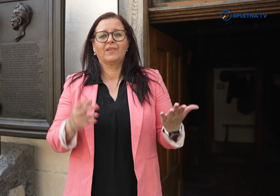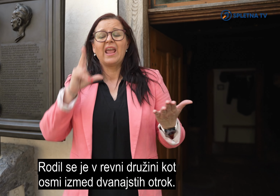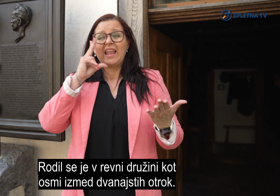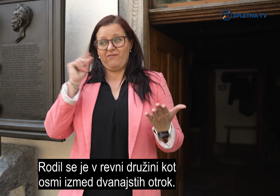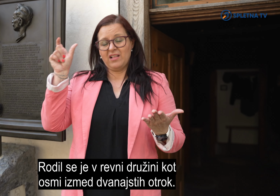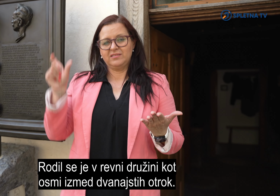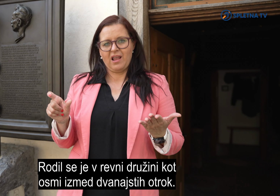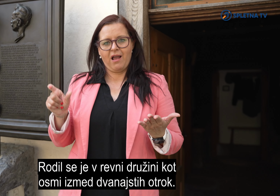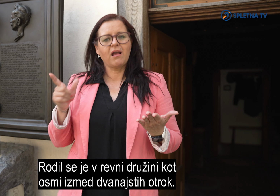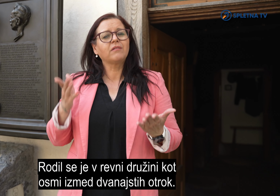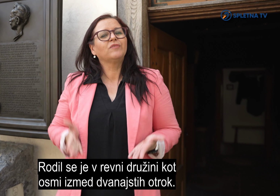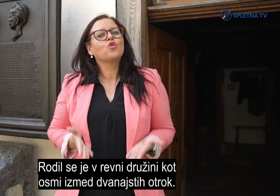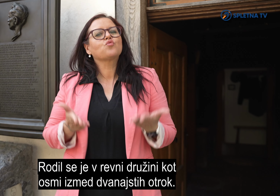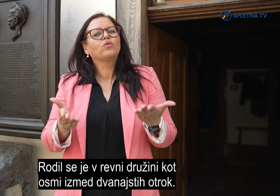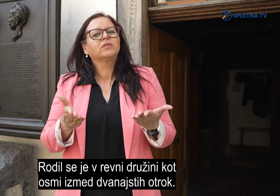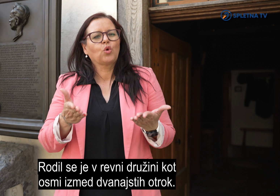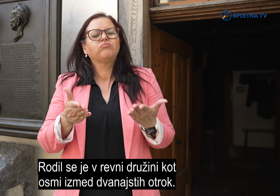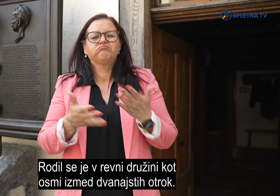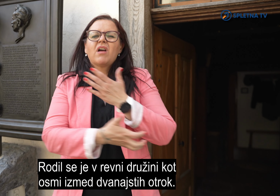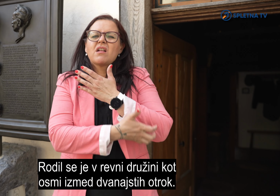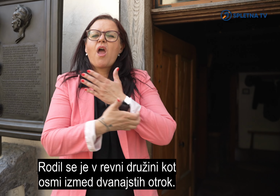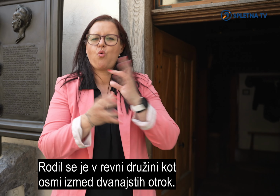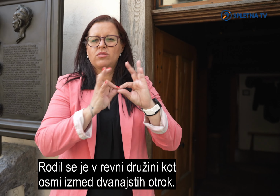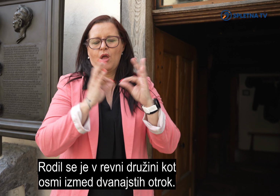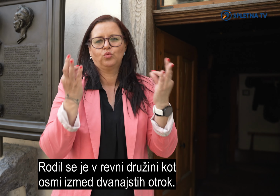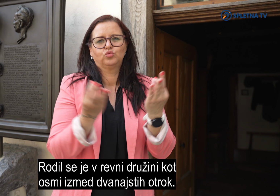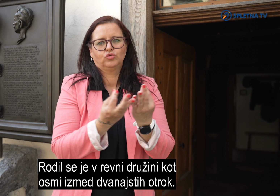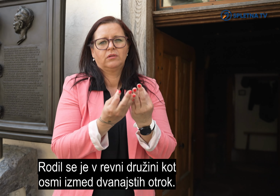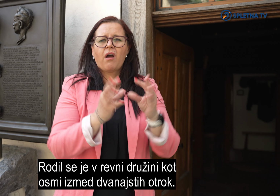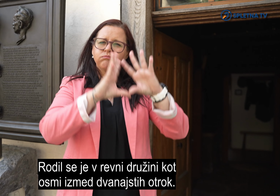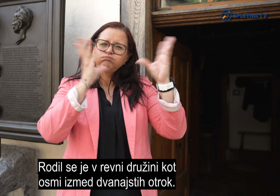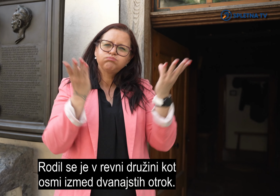Rodil se je v revni družini kot 8. izmed 12 otrok.